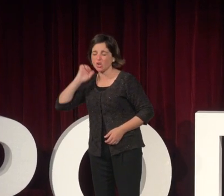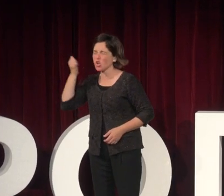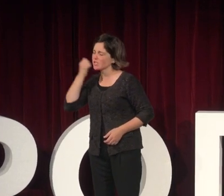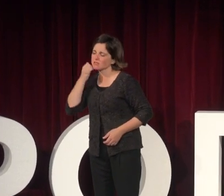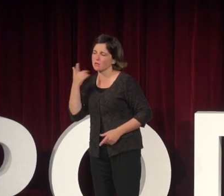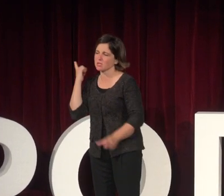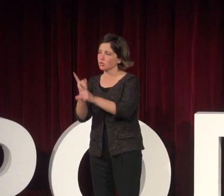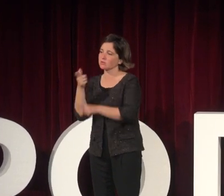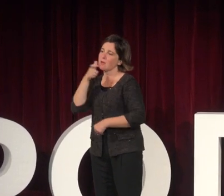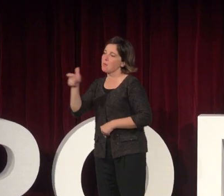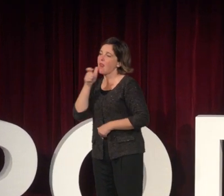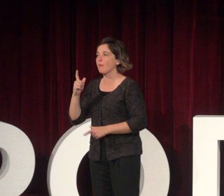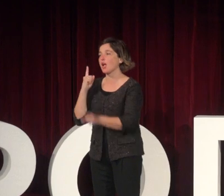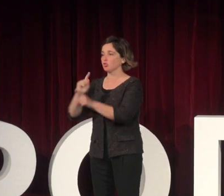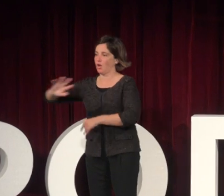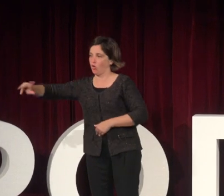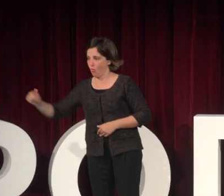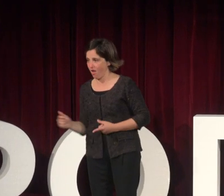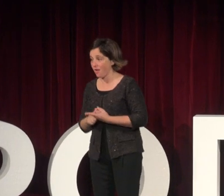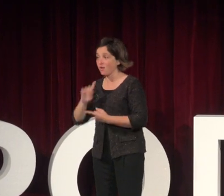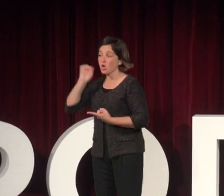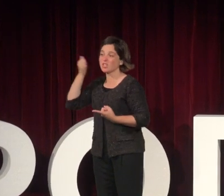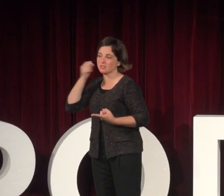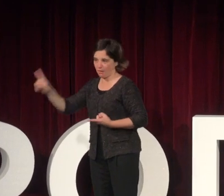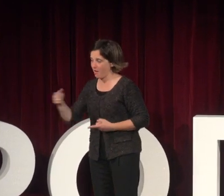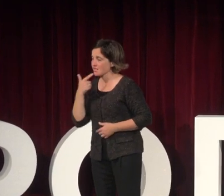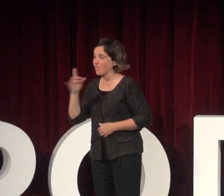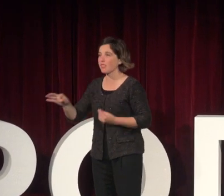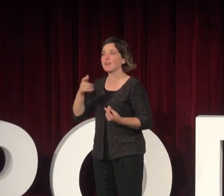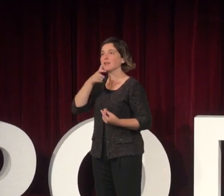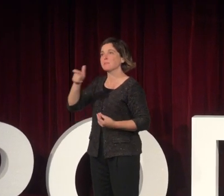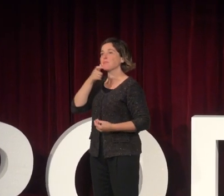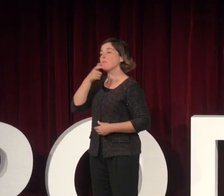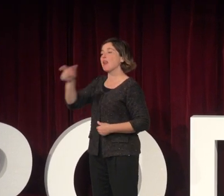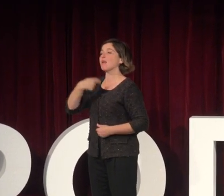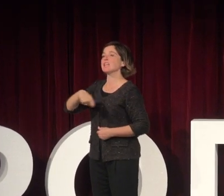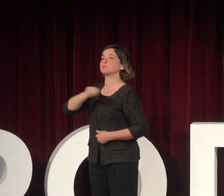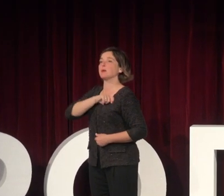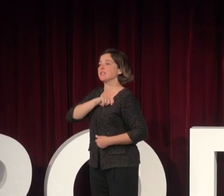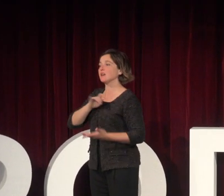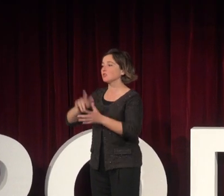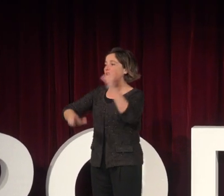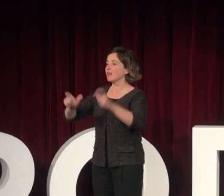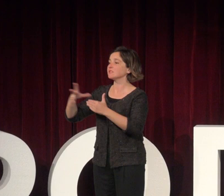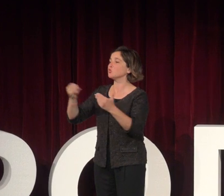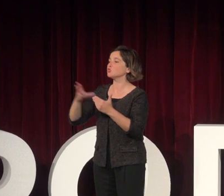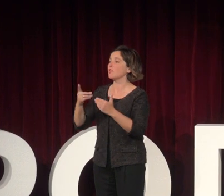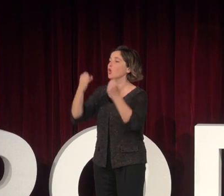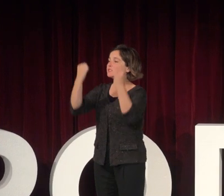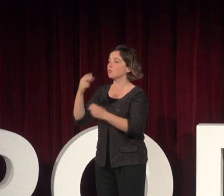la palabra España los que roban, que no se atrevan a manchar pronunciándola la palabra España los que han utilizado